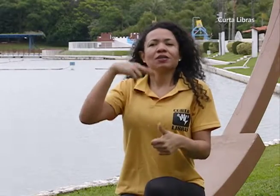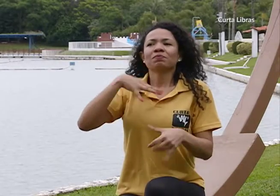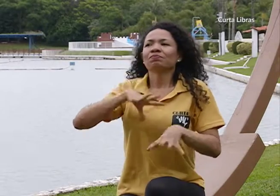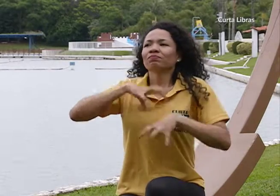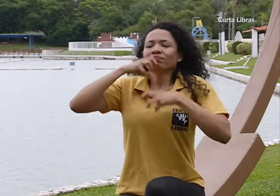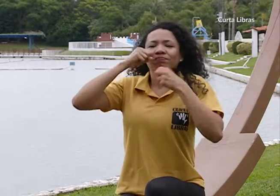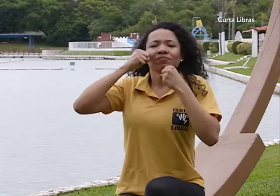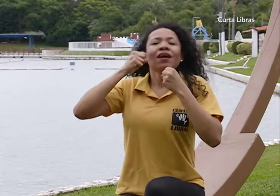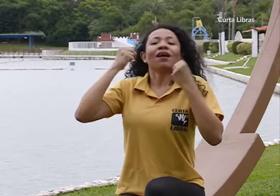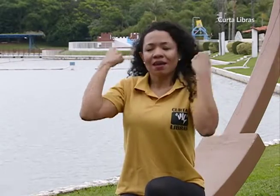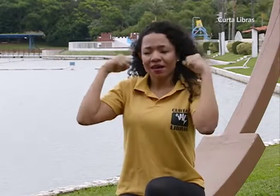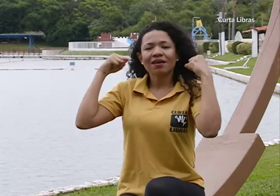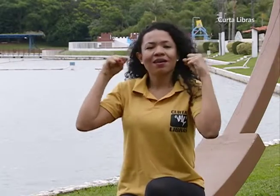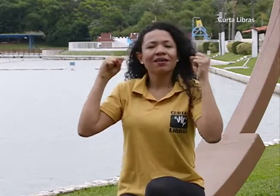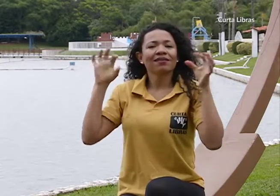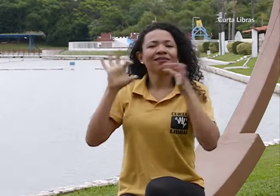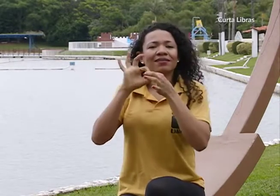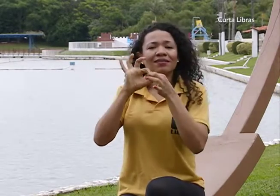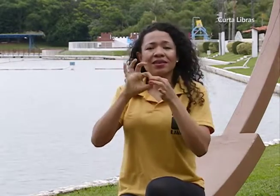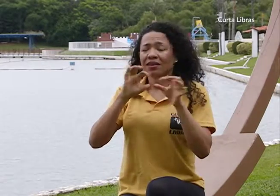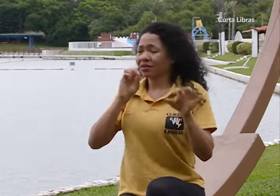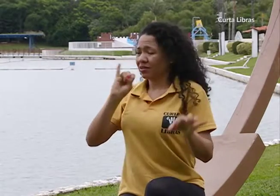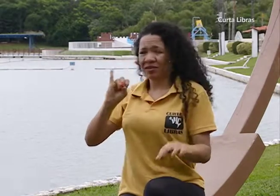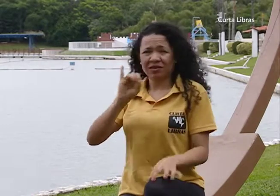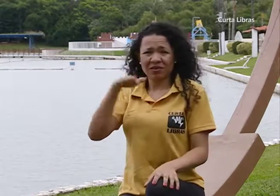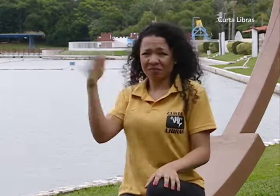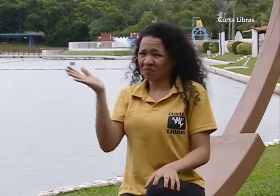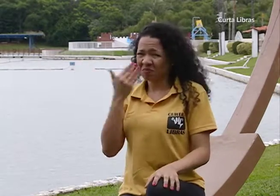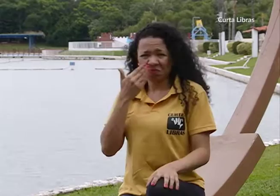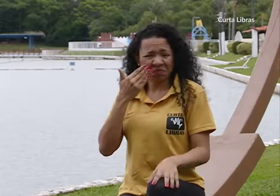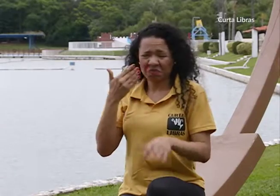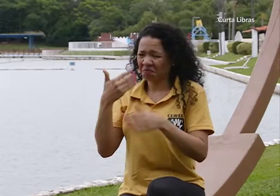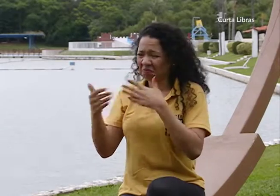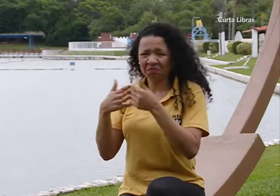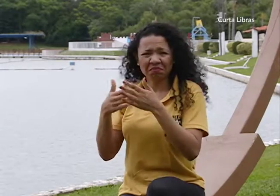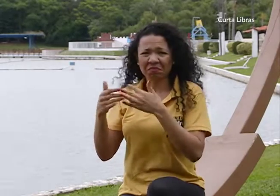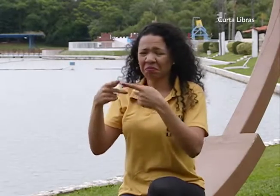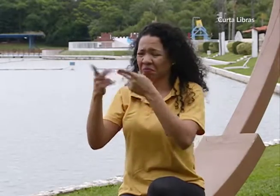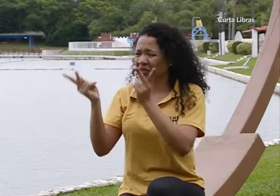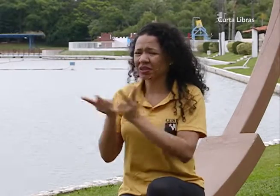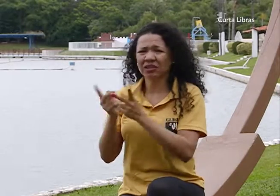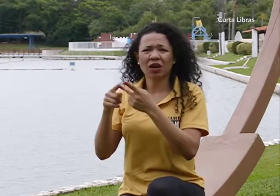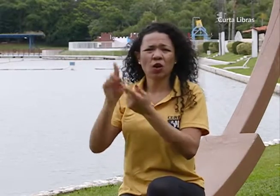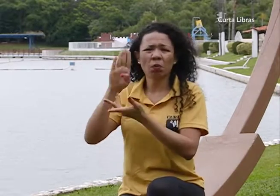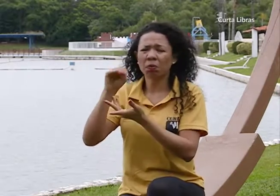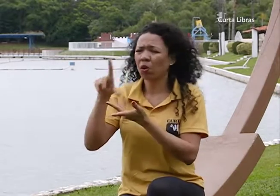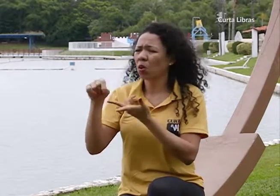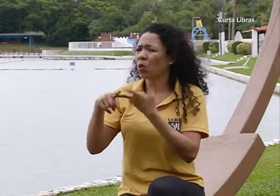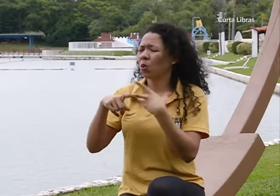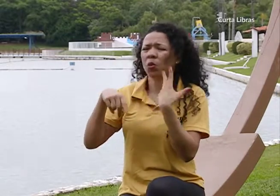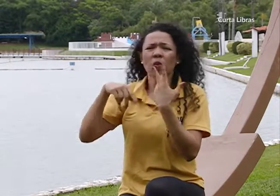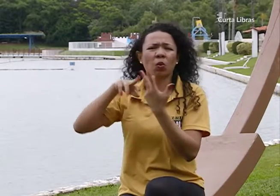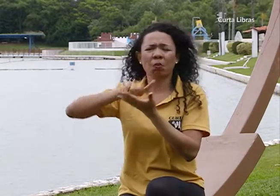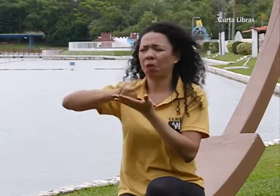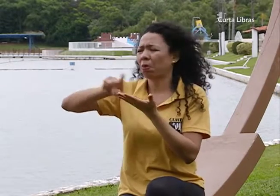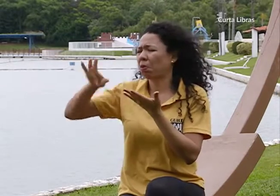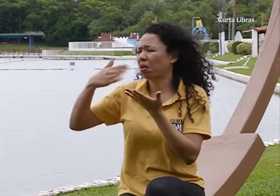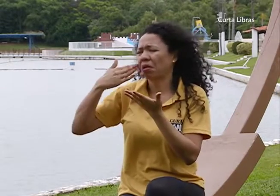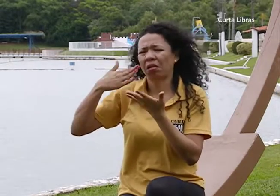jeito mais saudável. Ajuda no nosso corpo, numa boa respiração, para fazer atividades físicas. Quando consumimos esse alimento